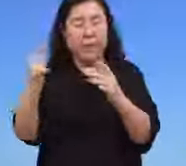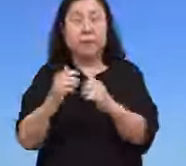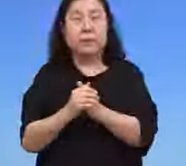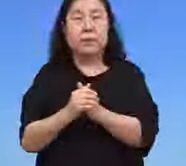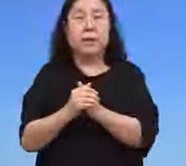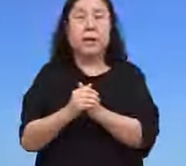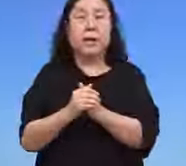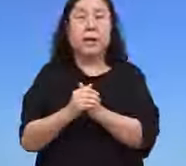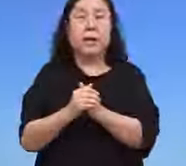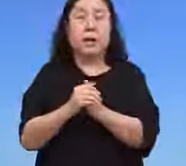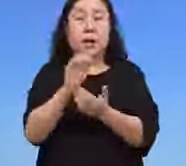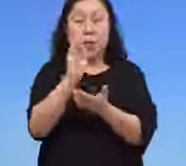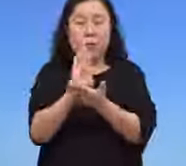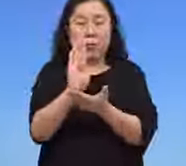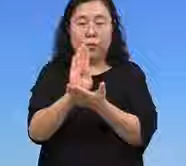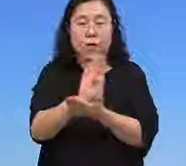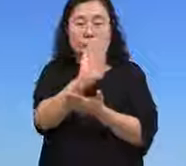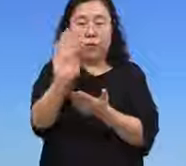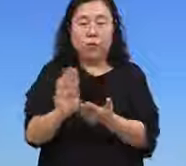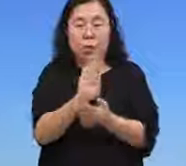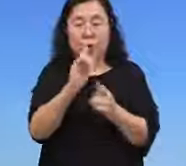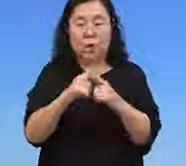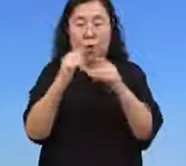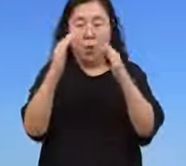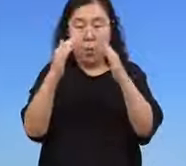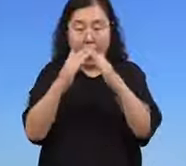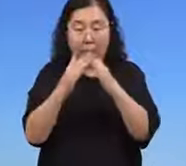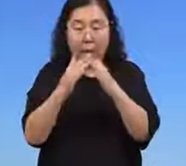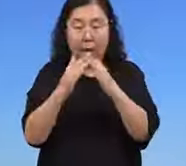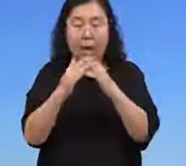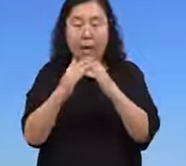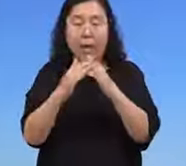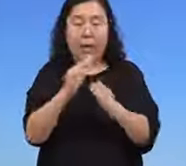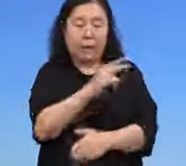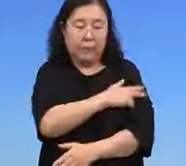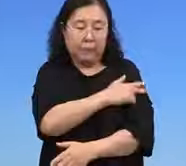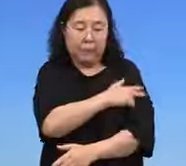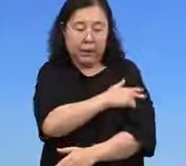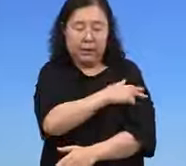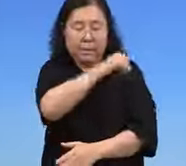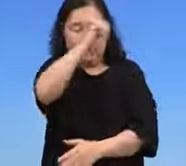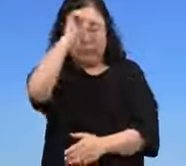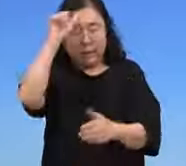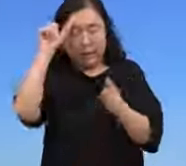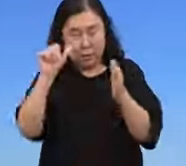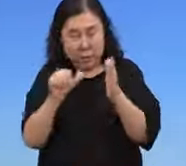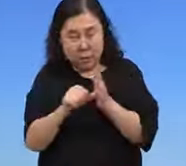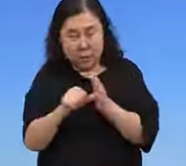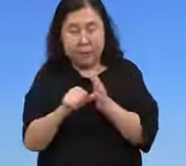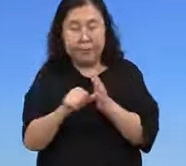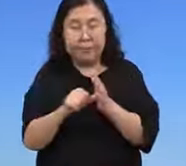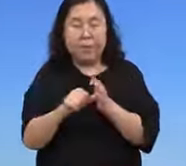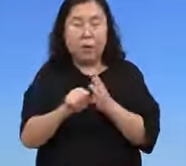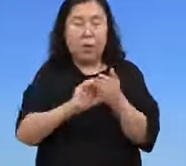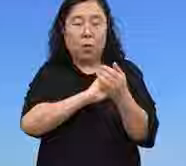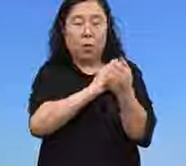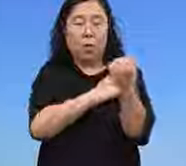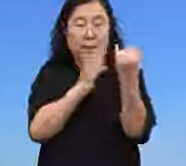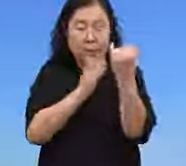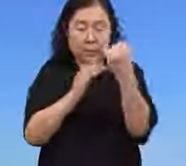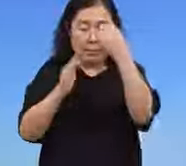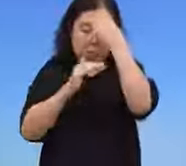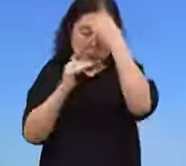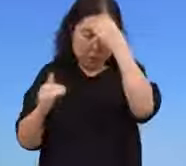저는 분당 우리교회 홍길동 집사님, 홍길동 권사님, 홍길동 장로님을 섬겨줄 담임 목사님을 저는 찾고